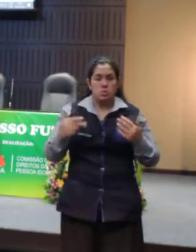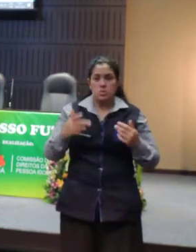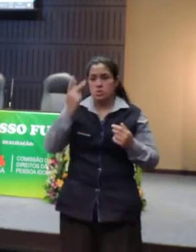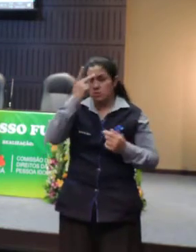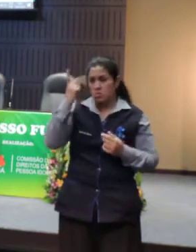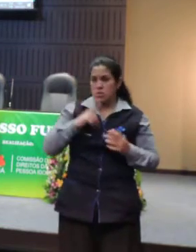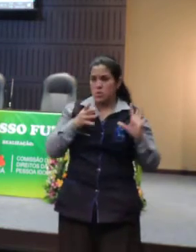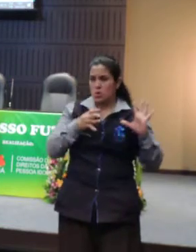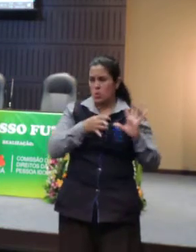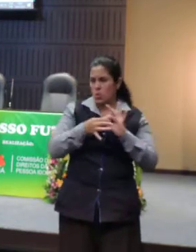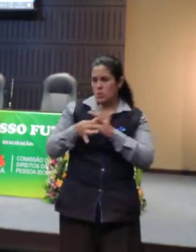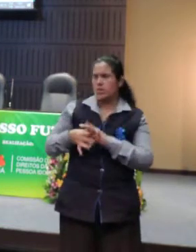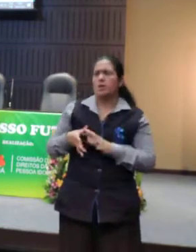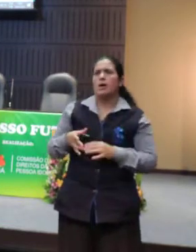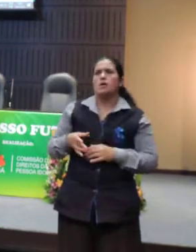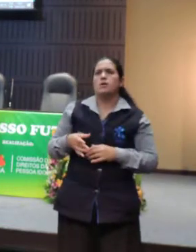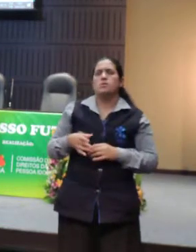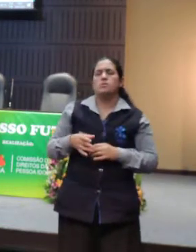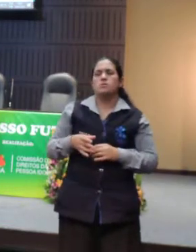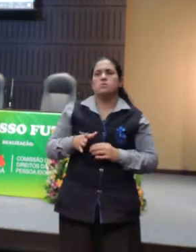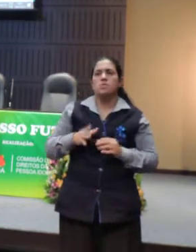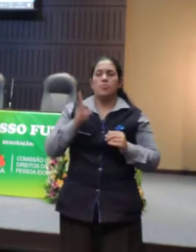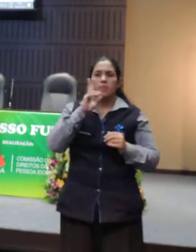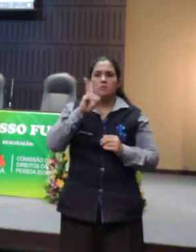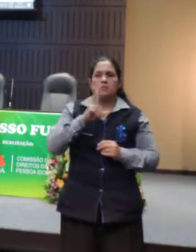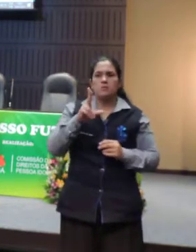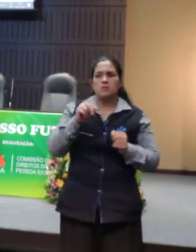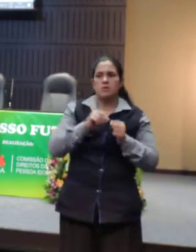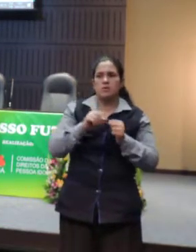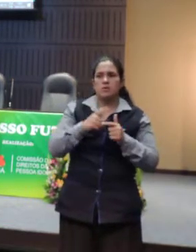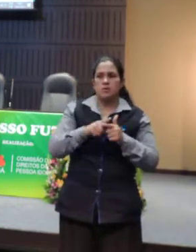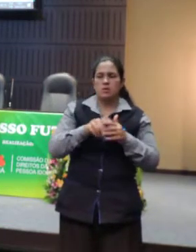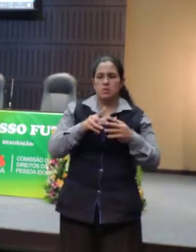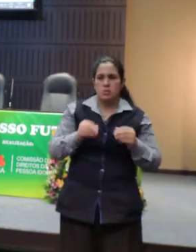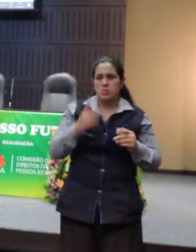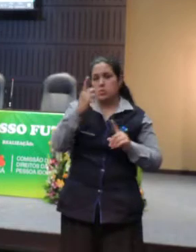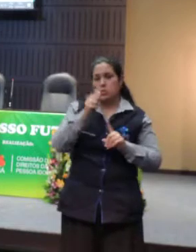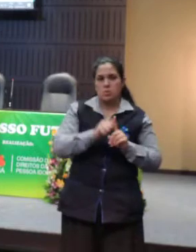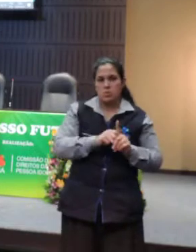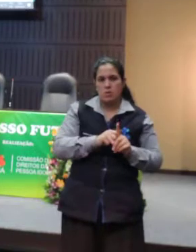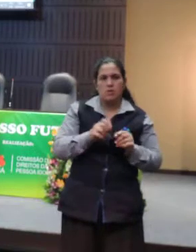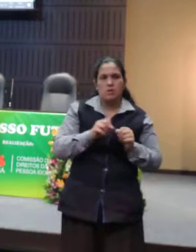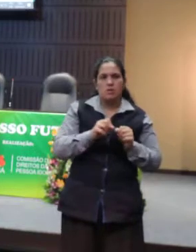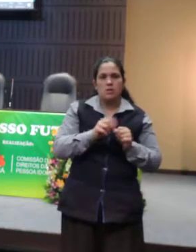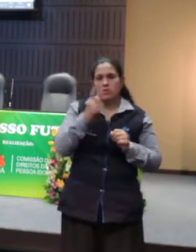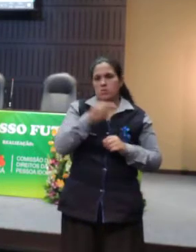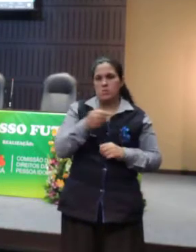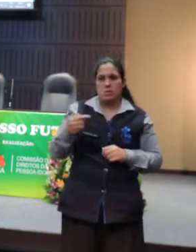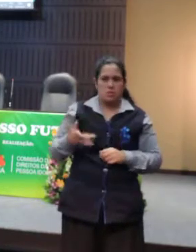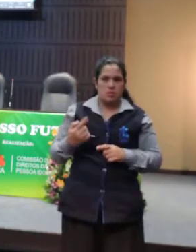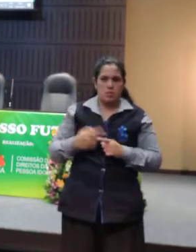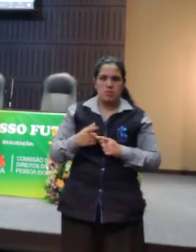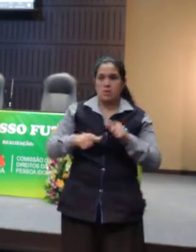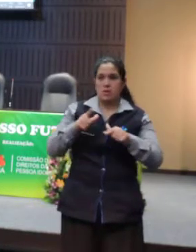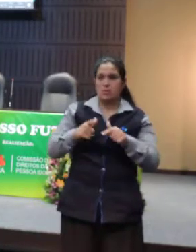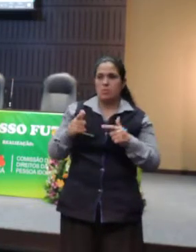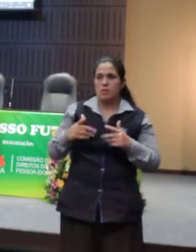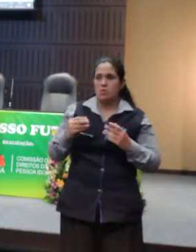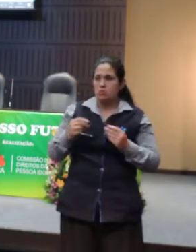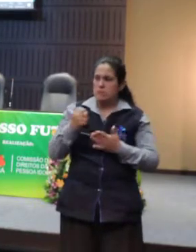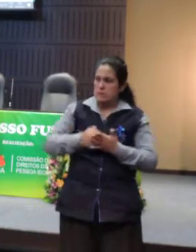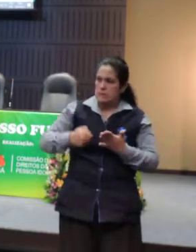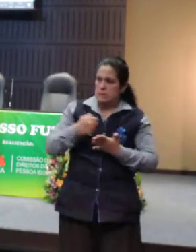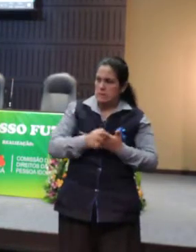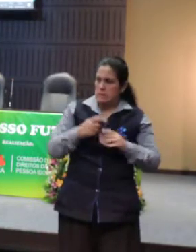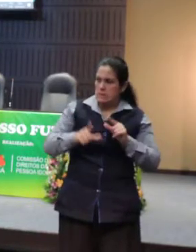é conectado, né? Então você resolve problemas de um mês em uma semana. Então você está trabalhando demais e você não